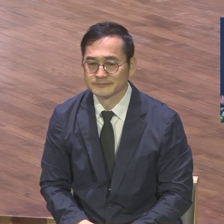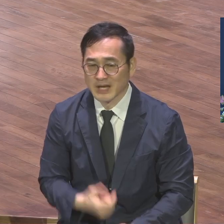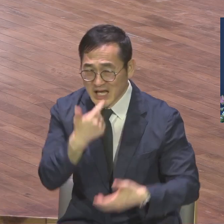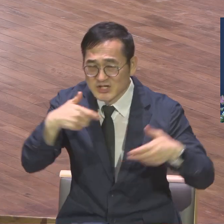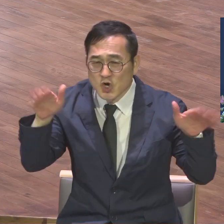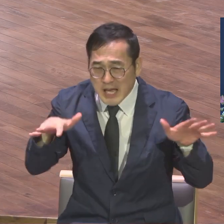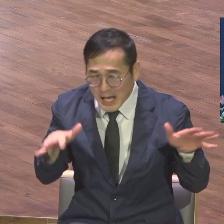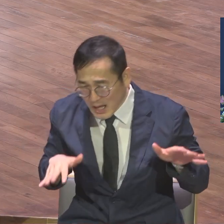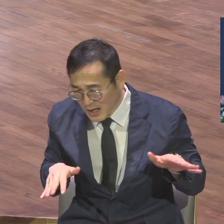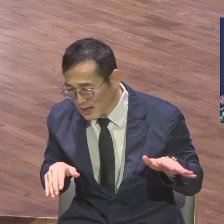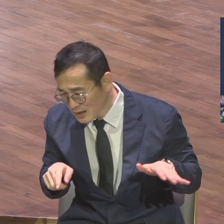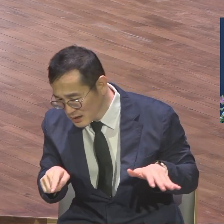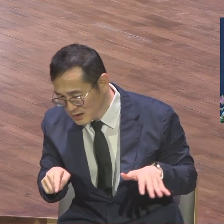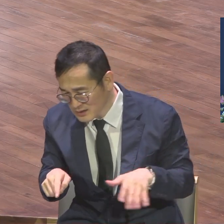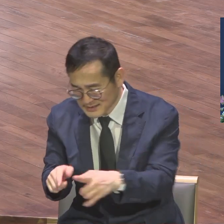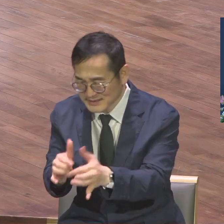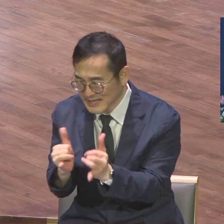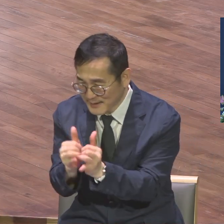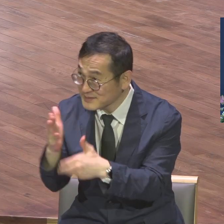천사가 부러워하는 특권이라니까요.